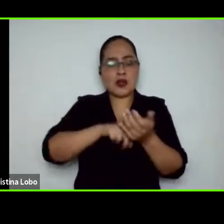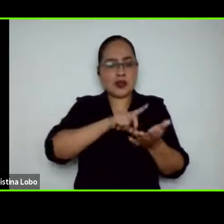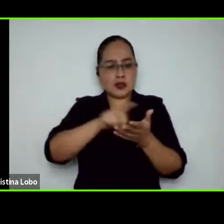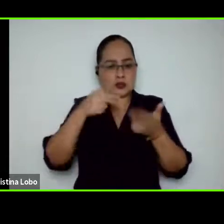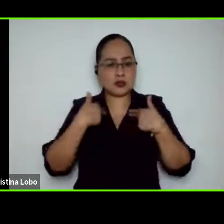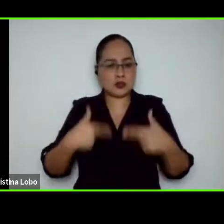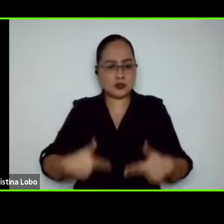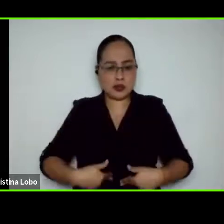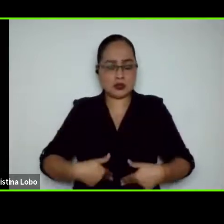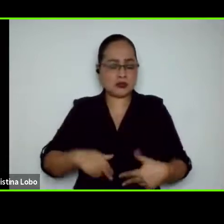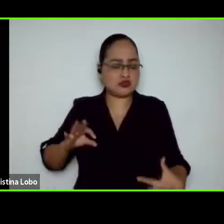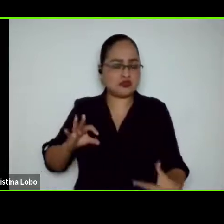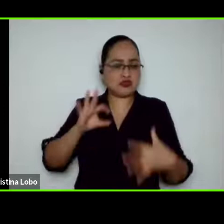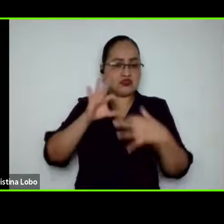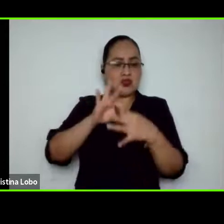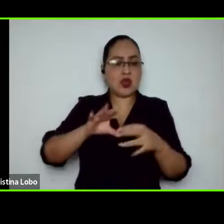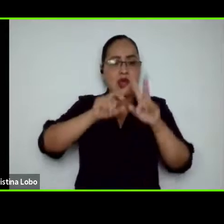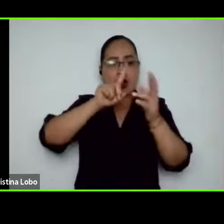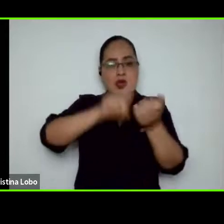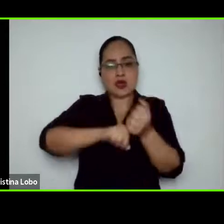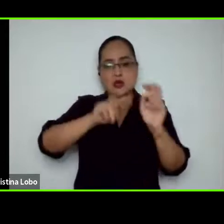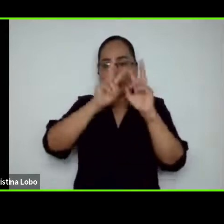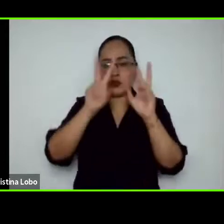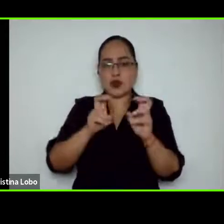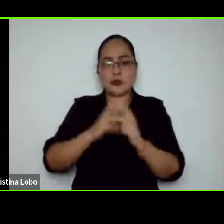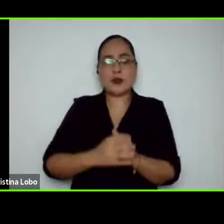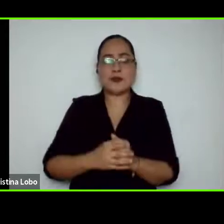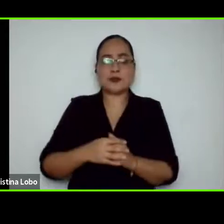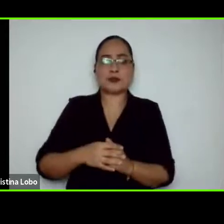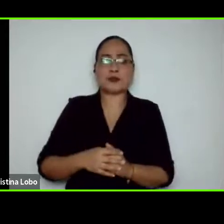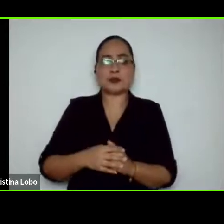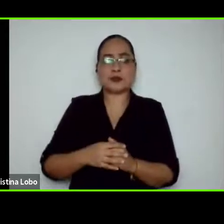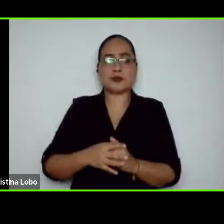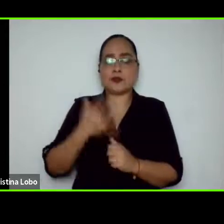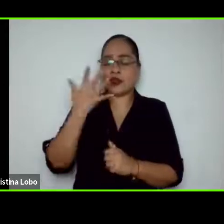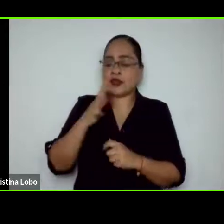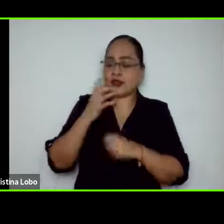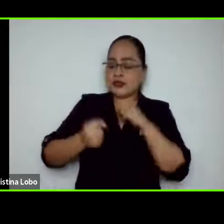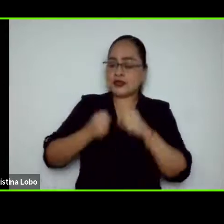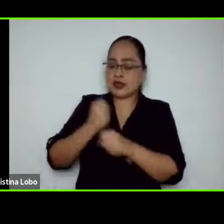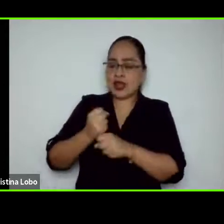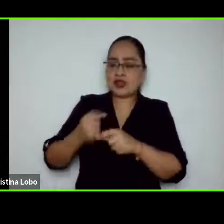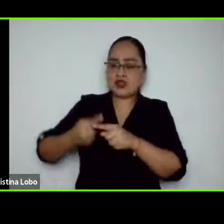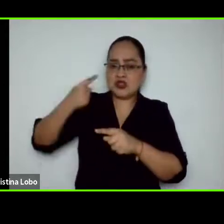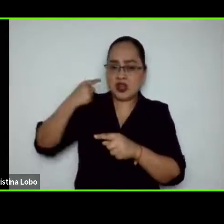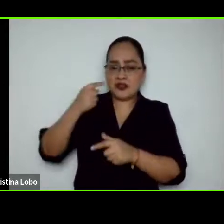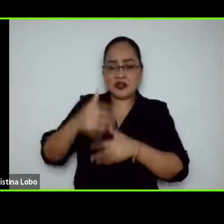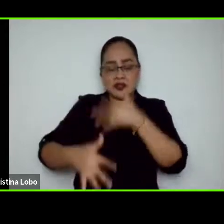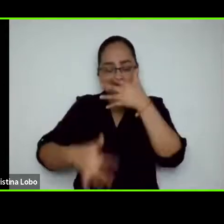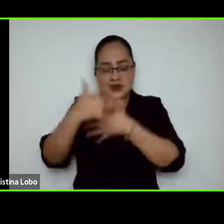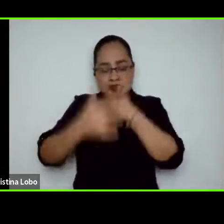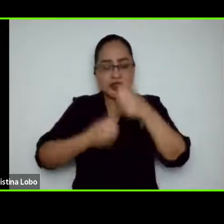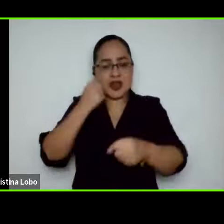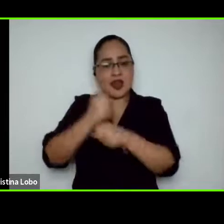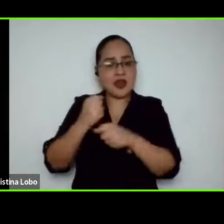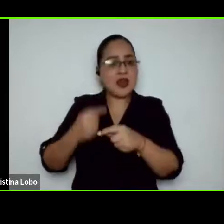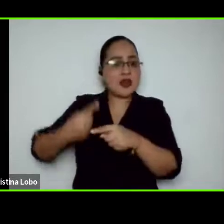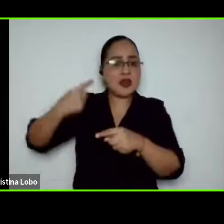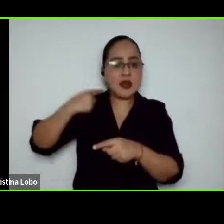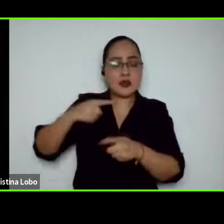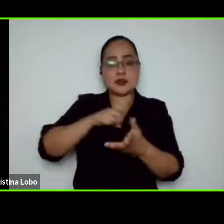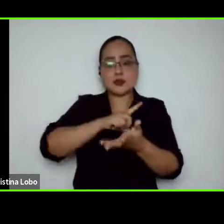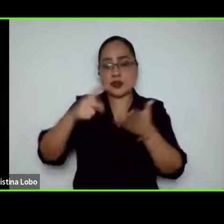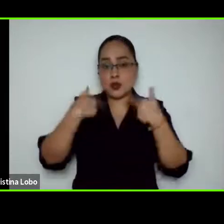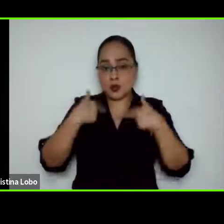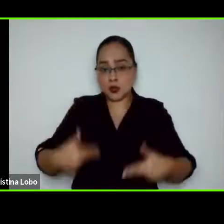¿no? Si pensamos hace 10 años, podríamos decir tal vez 15 años atrás, los casos de derechos humanos que